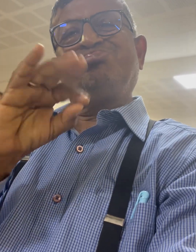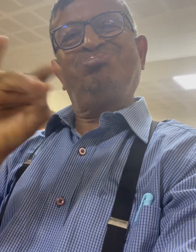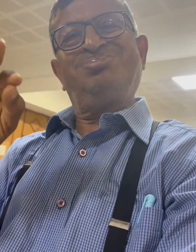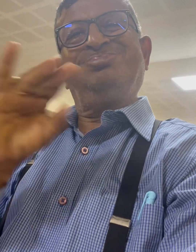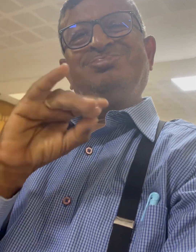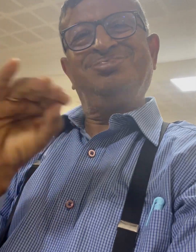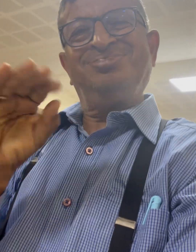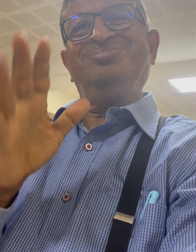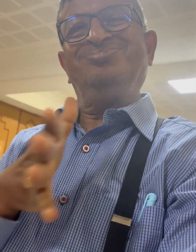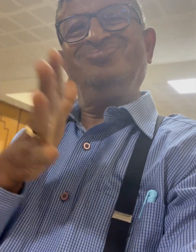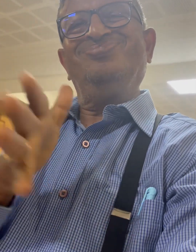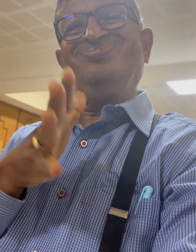Okay, you.